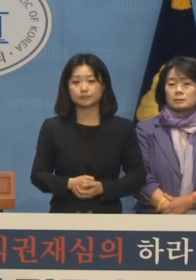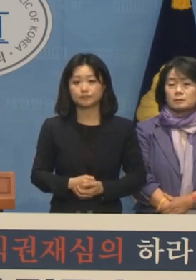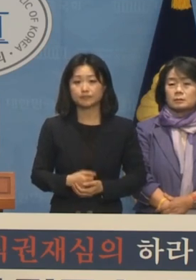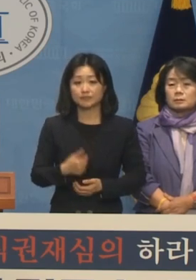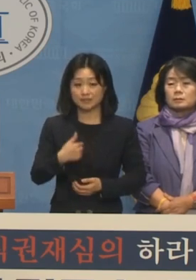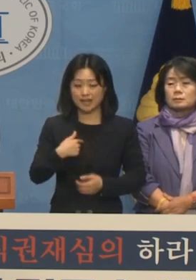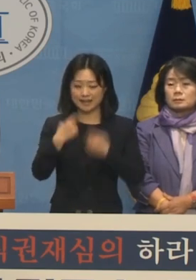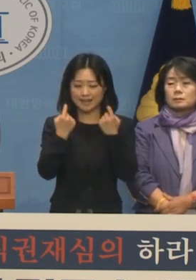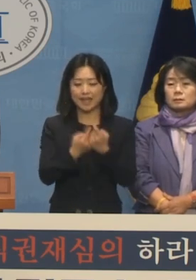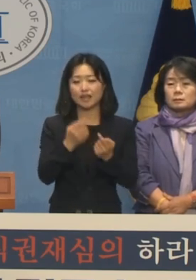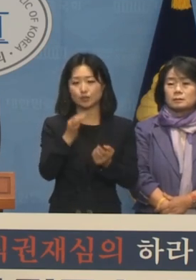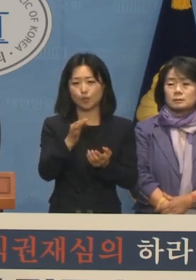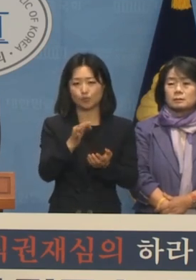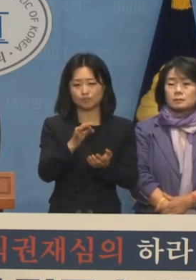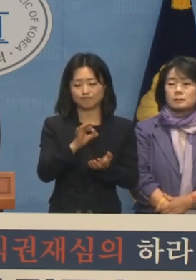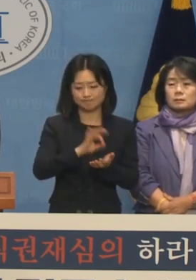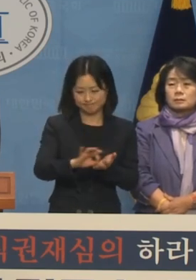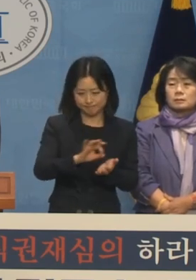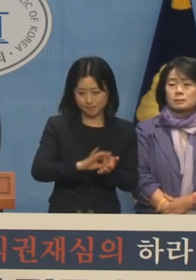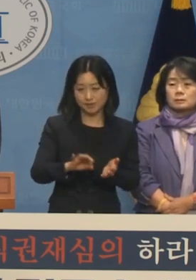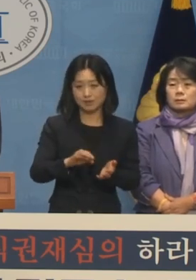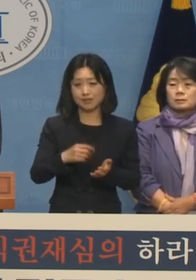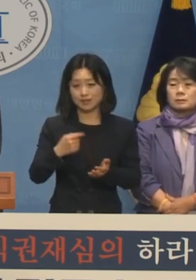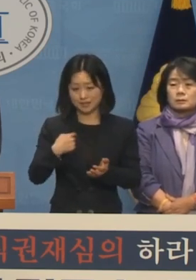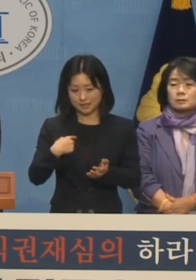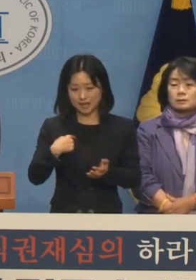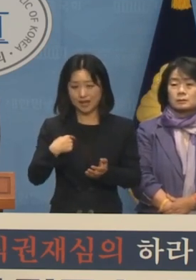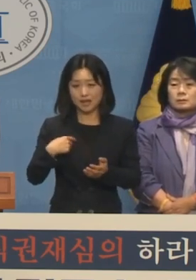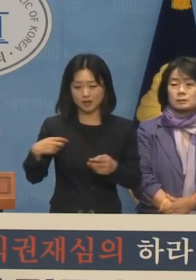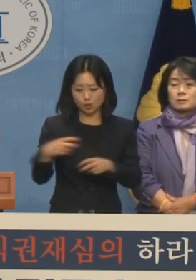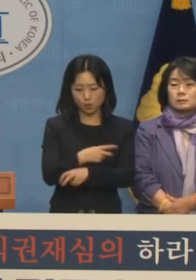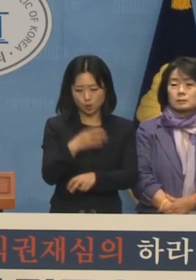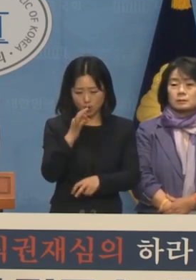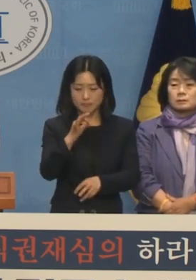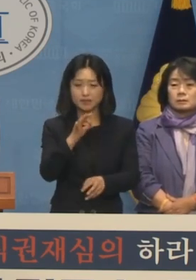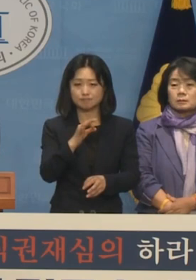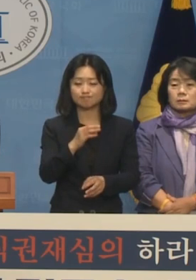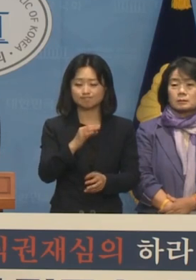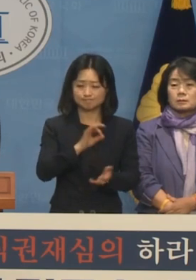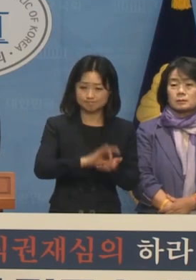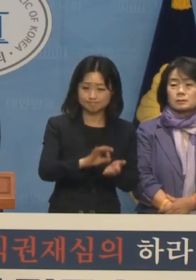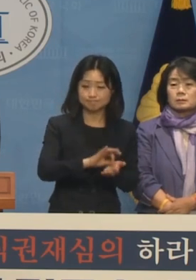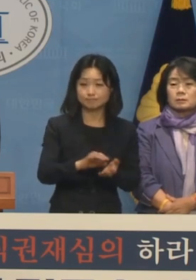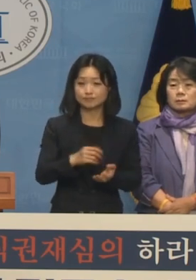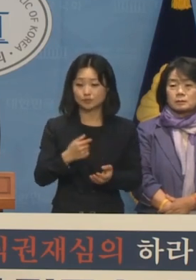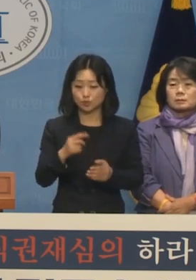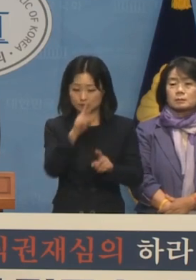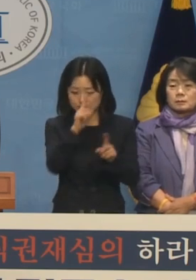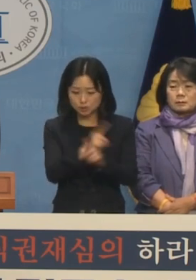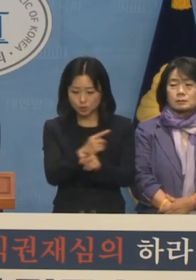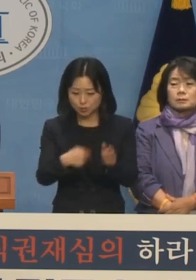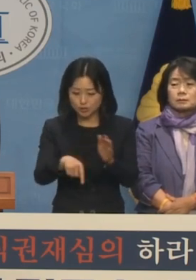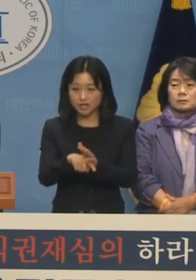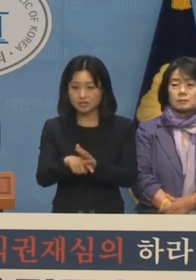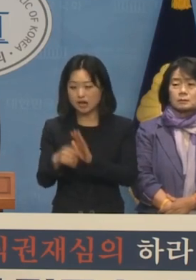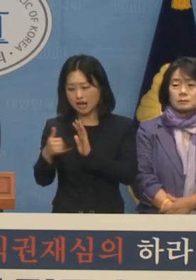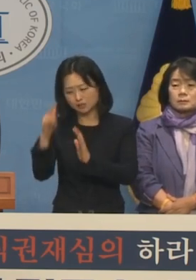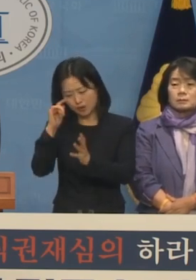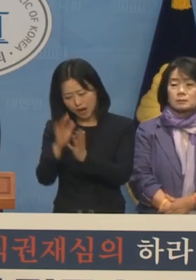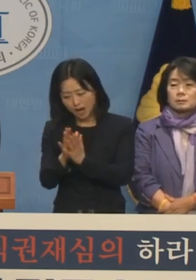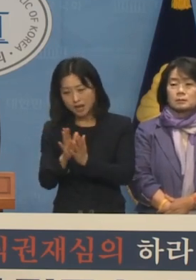경비를 들여서 서울을 왔다 가야 했고 또 치료받기 위해서 좋다는 데는 또 가족들이